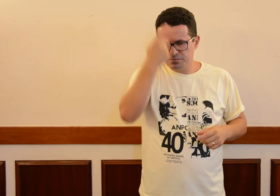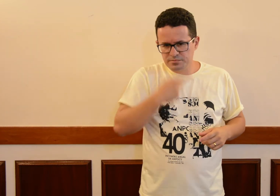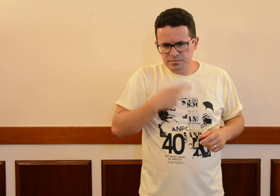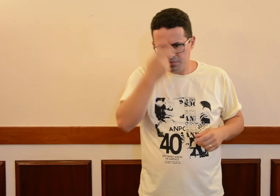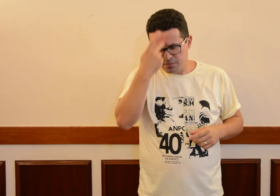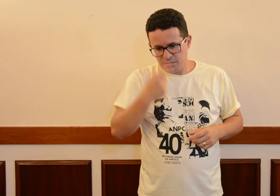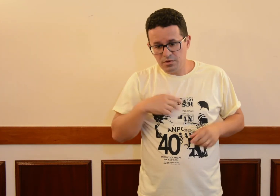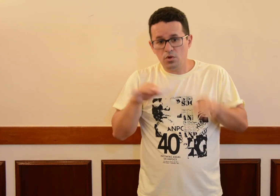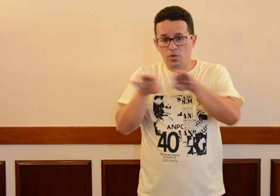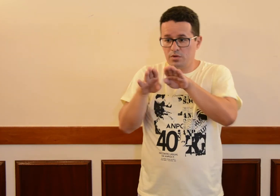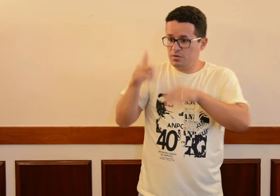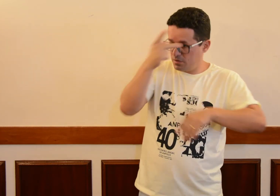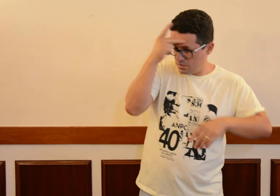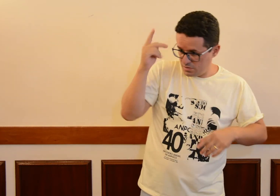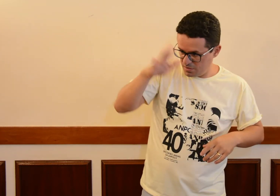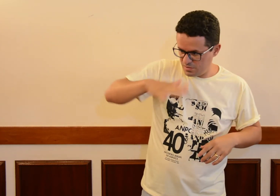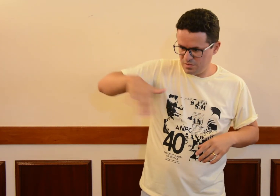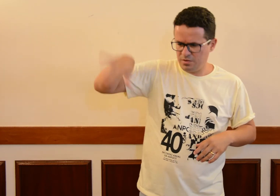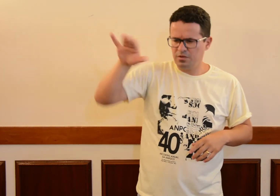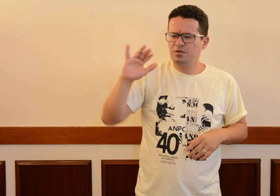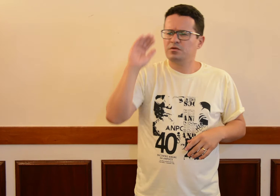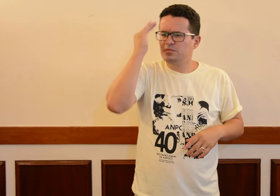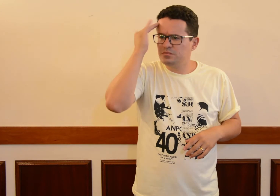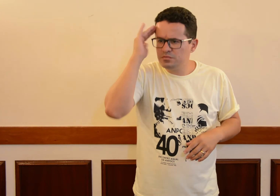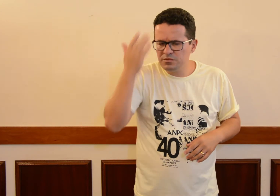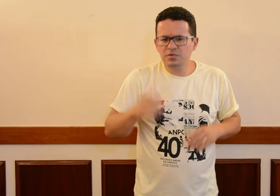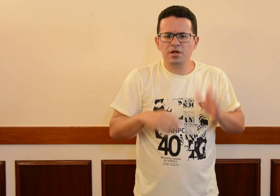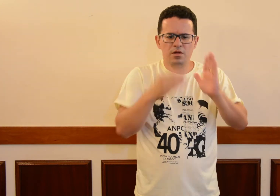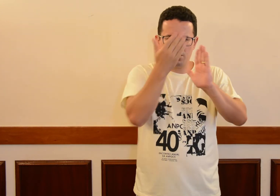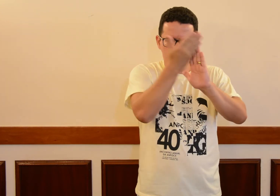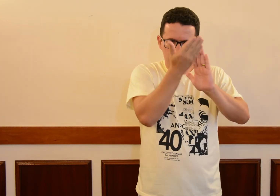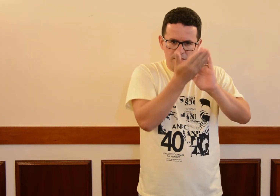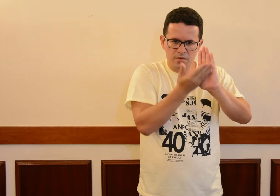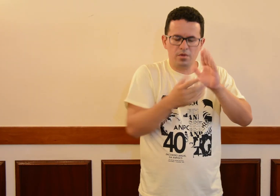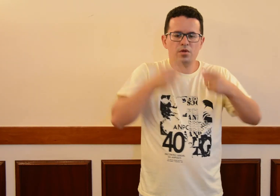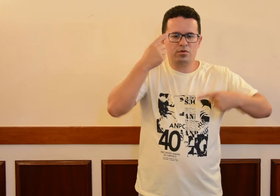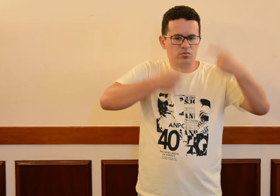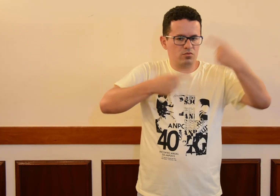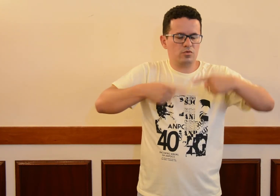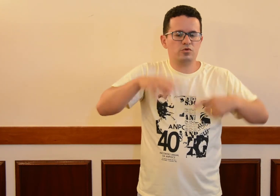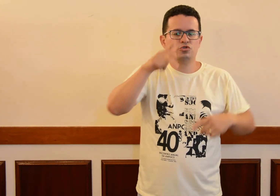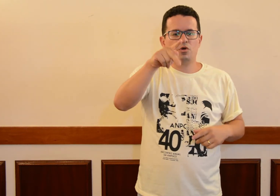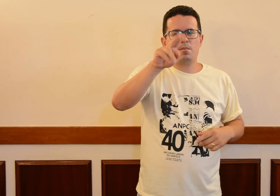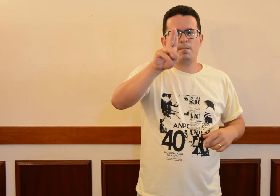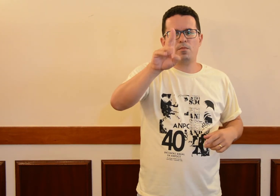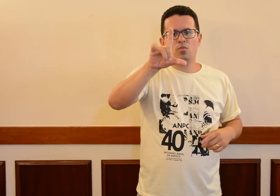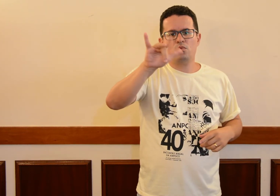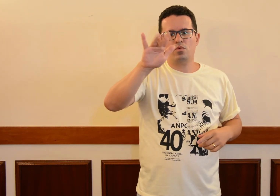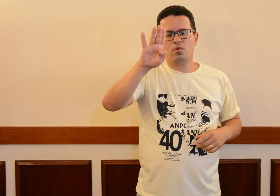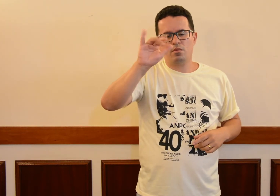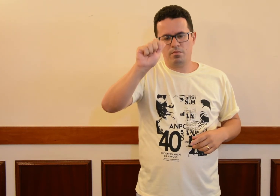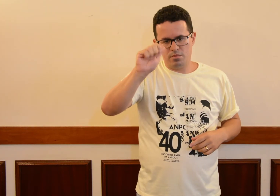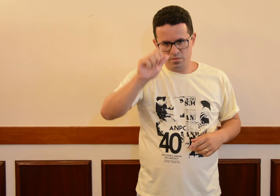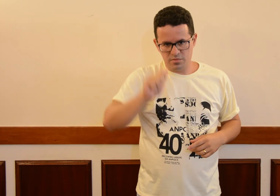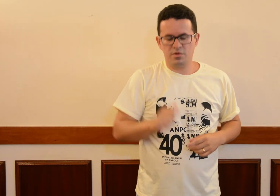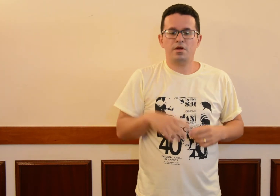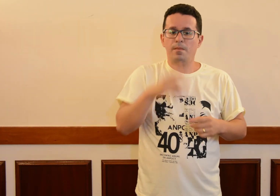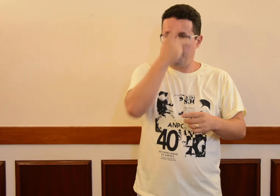ponto central para a compreensão da sua agência e da prática desta política pública, a qual exige que a pessoa incluída na cota tenha algum